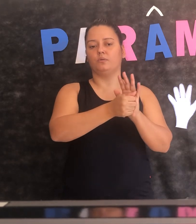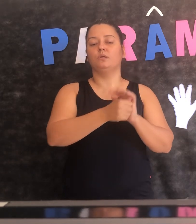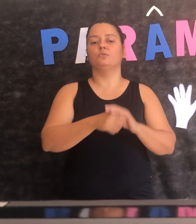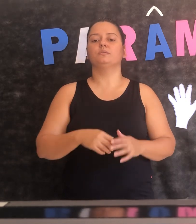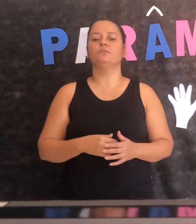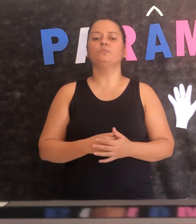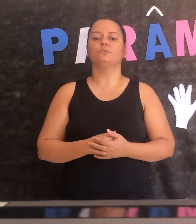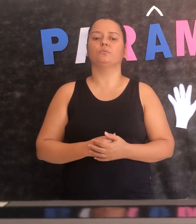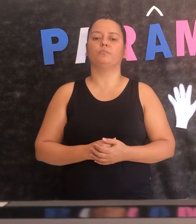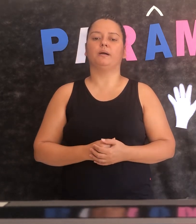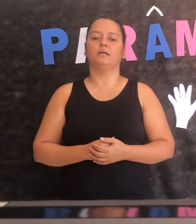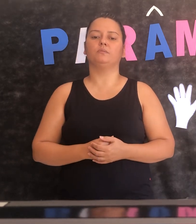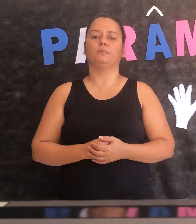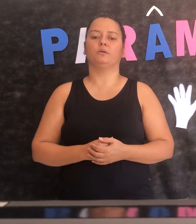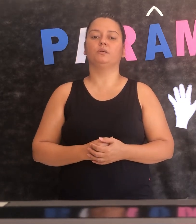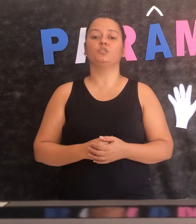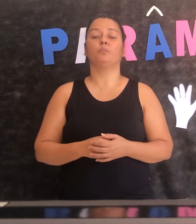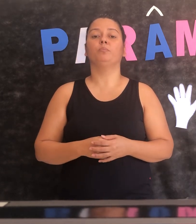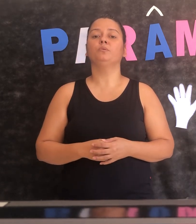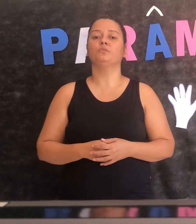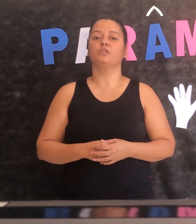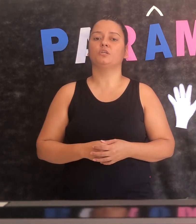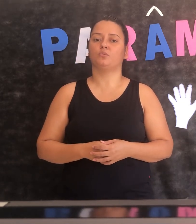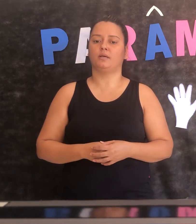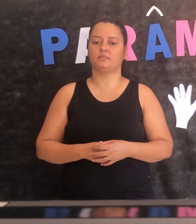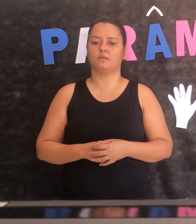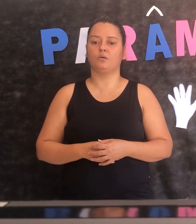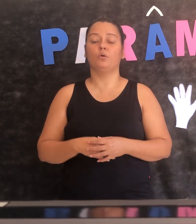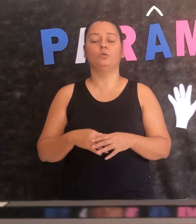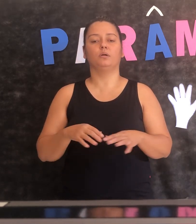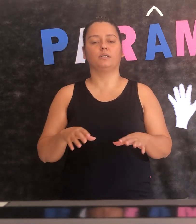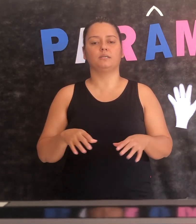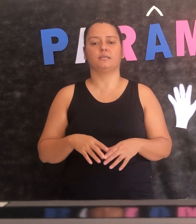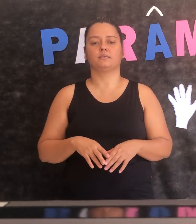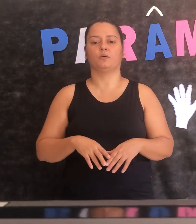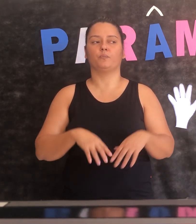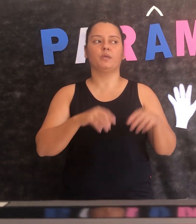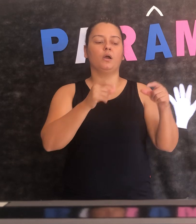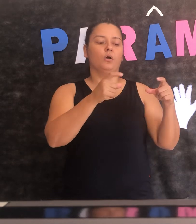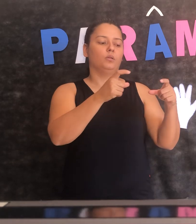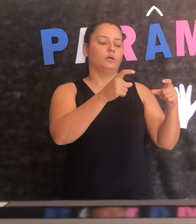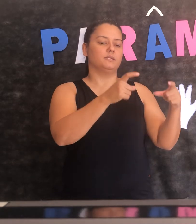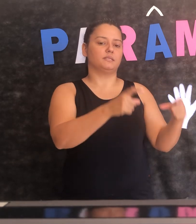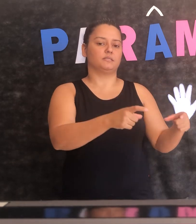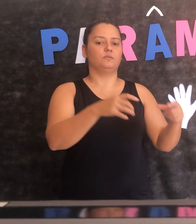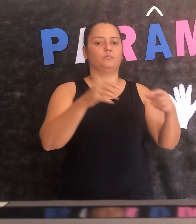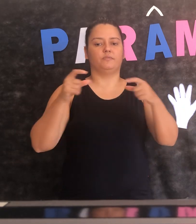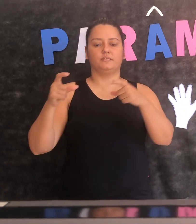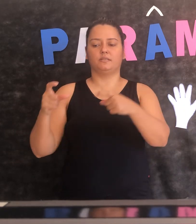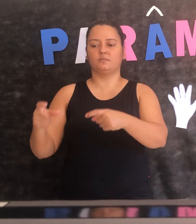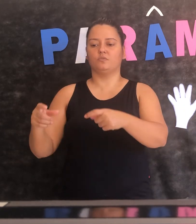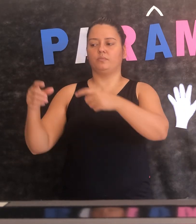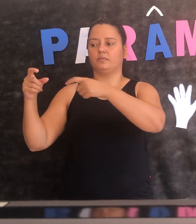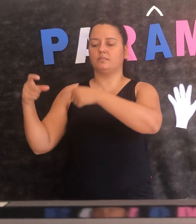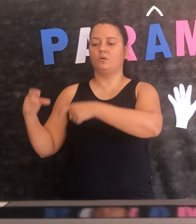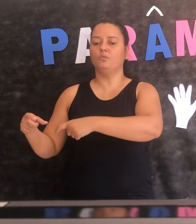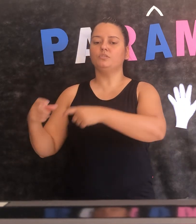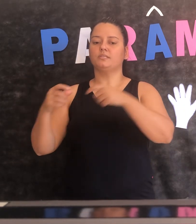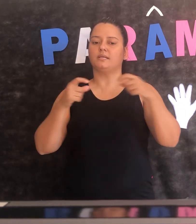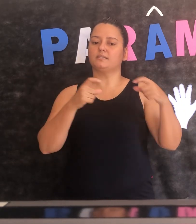O segundo parâmetro importante é o ponto de articulação ou localização. Localização, fazendo esse movimento assim, onde está